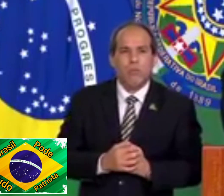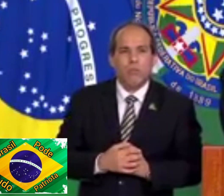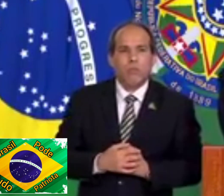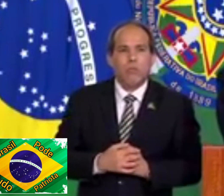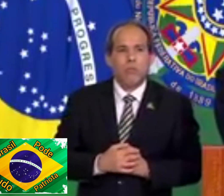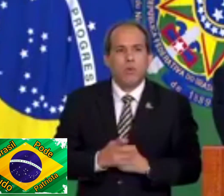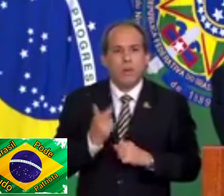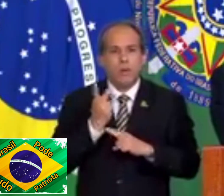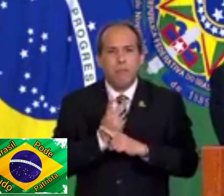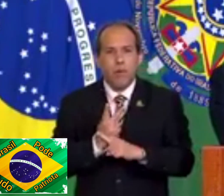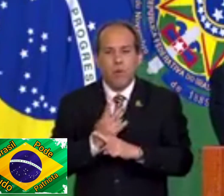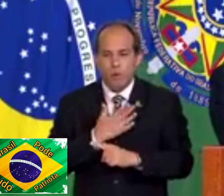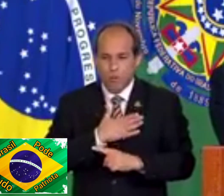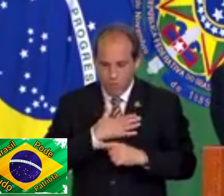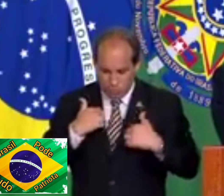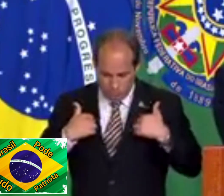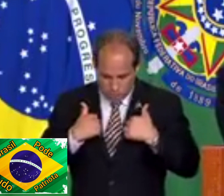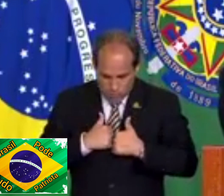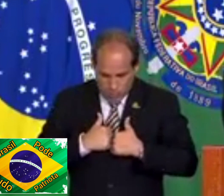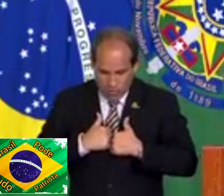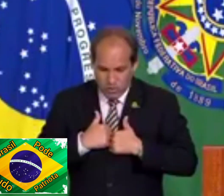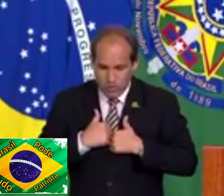o meu colete e não achei.